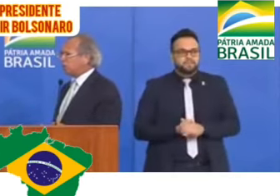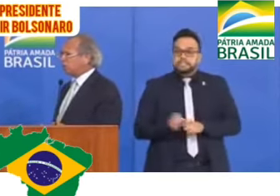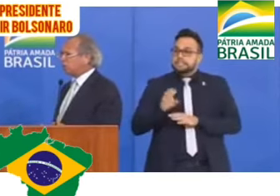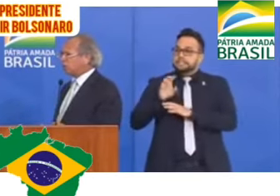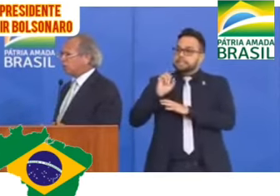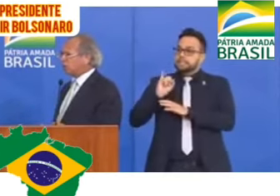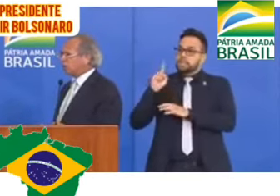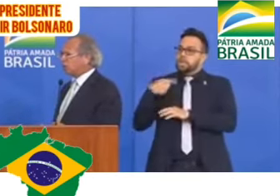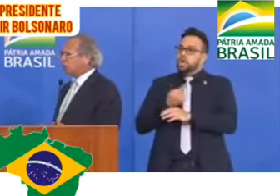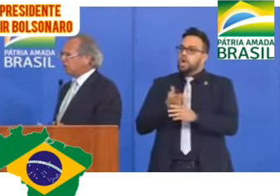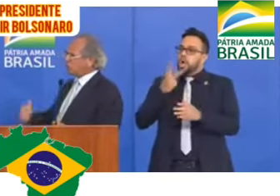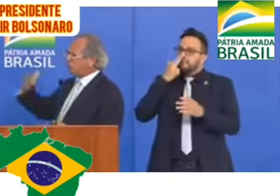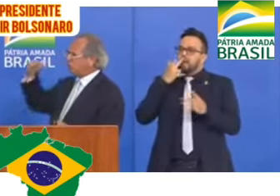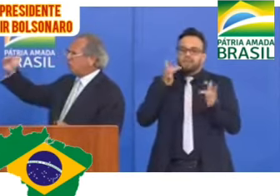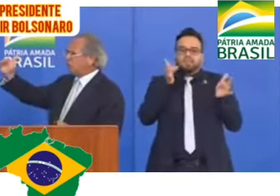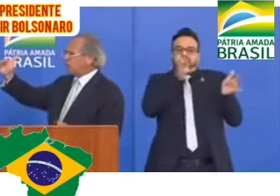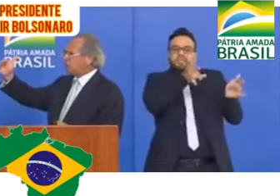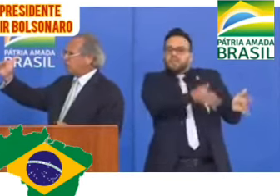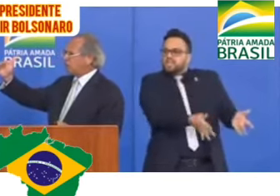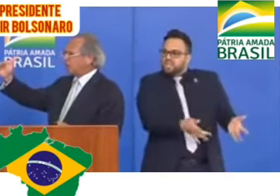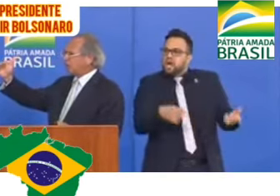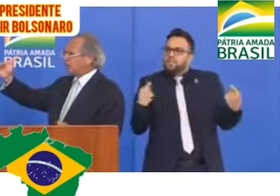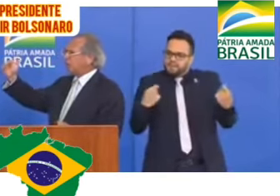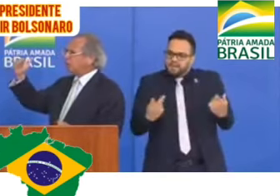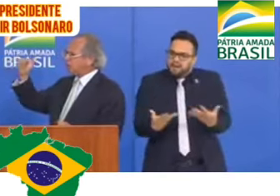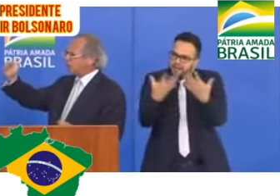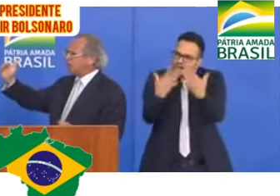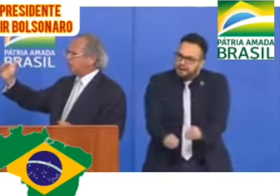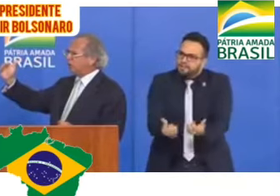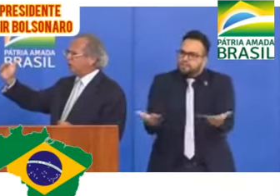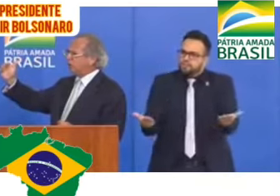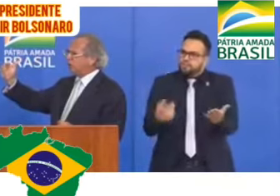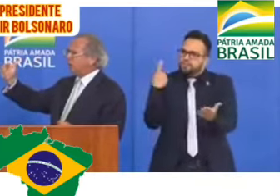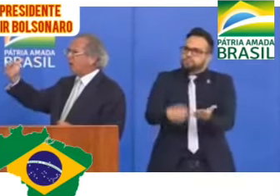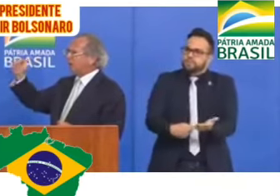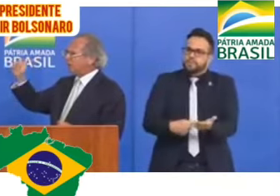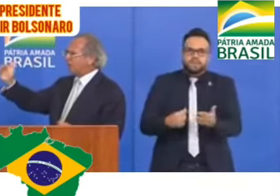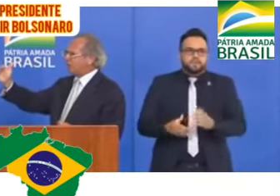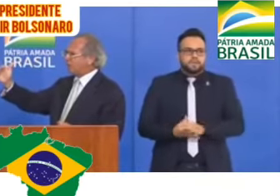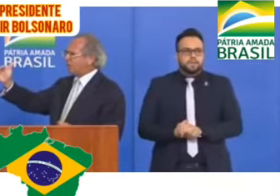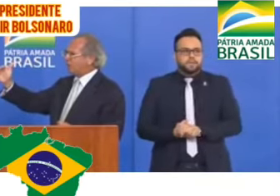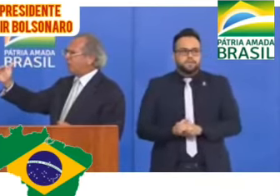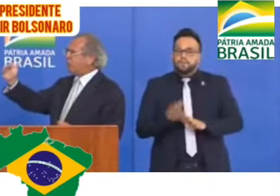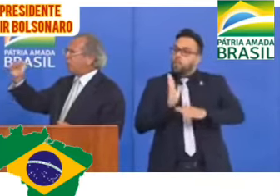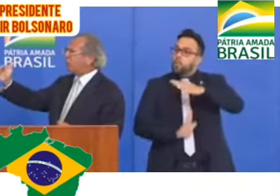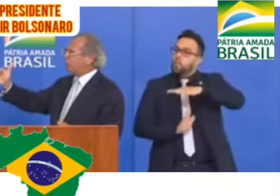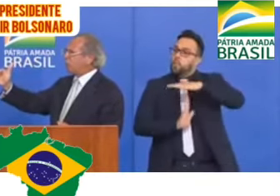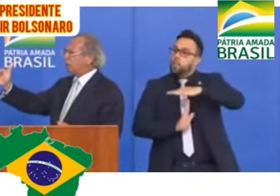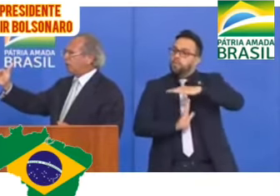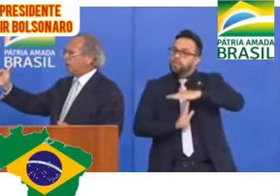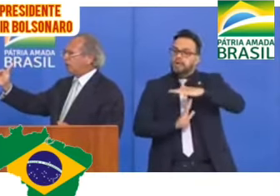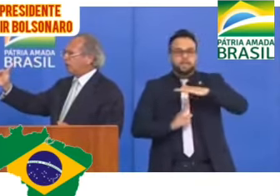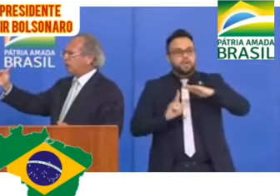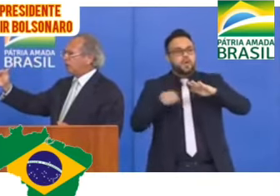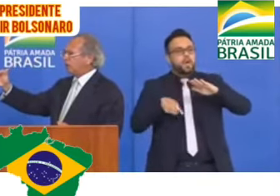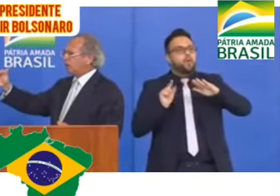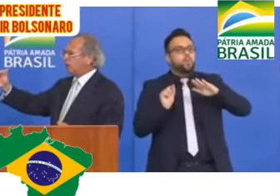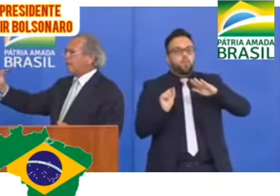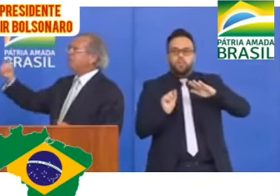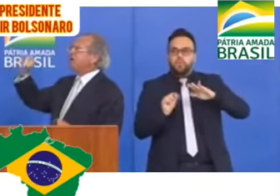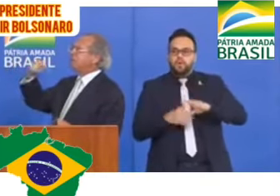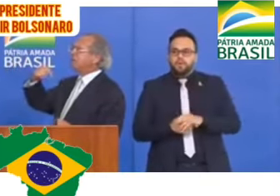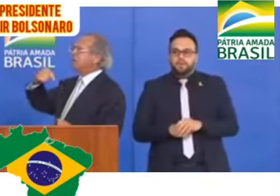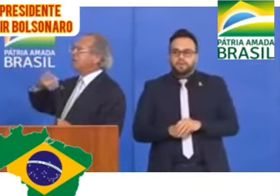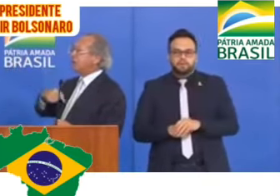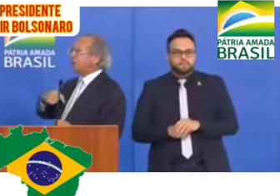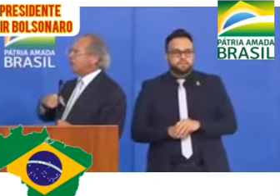os orçamentos públicos, você tem que botar um teto. Mas o teto, na verdade, é uma trava que pressupõe